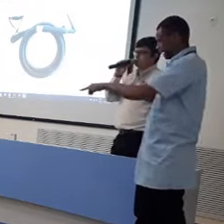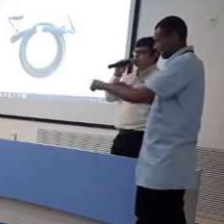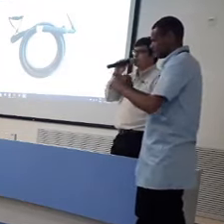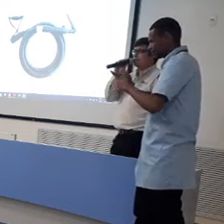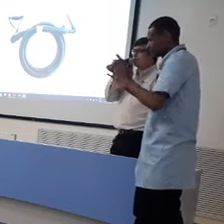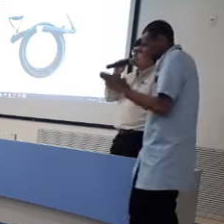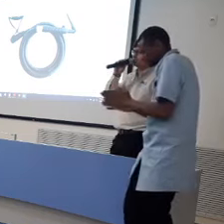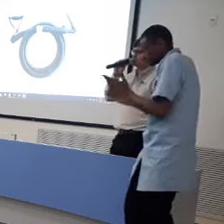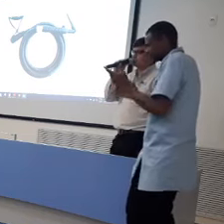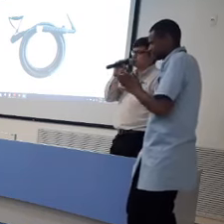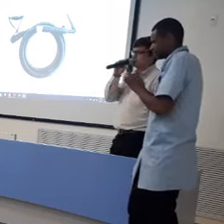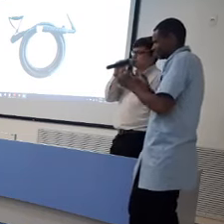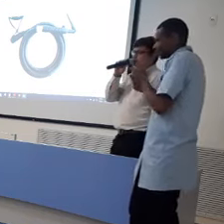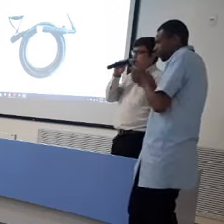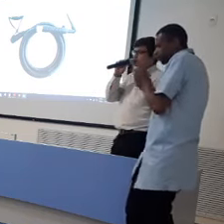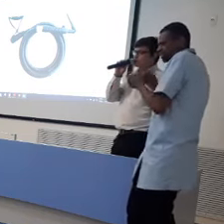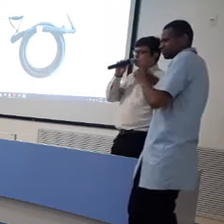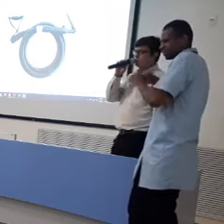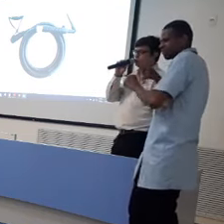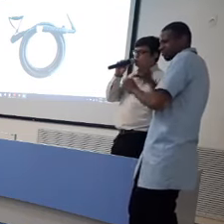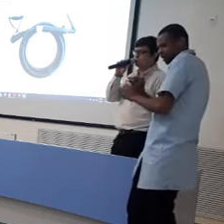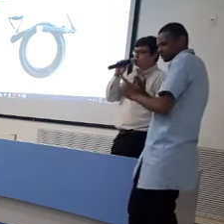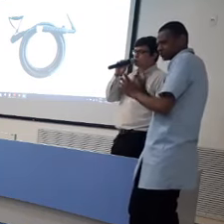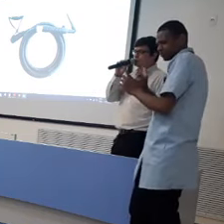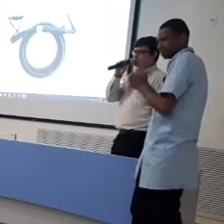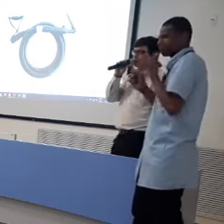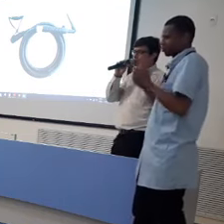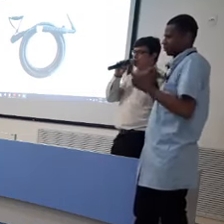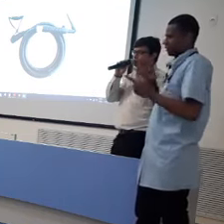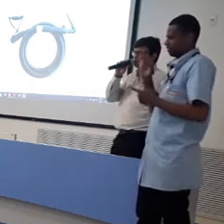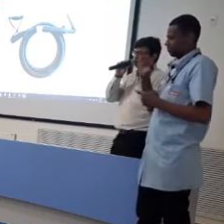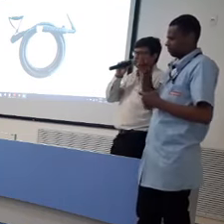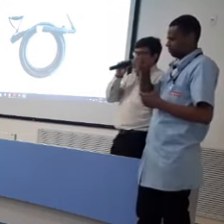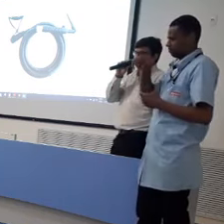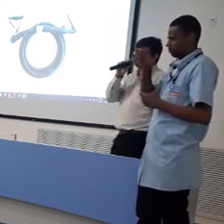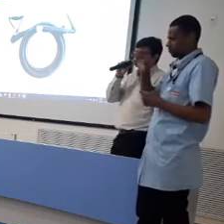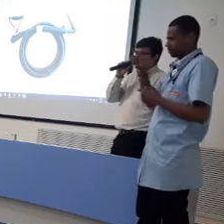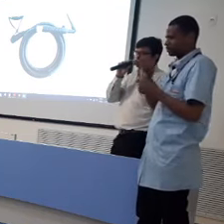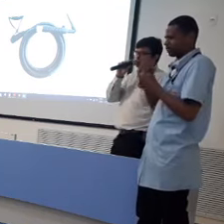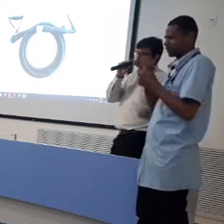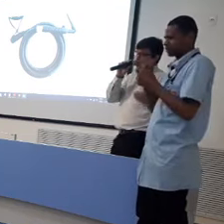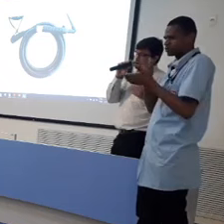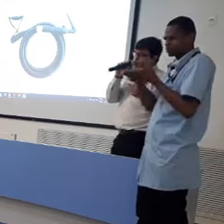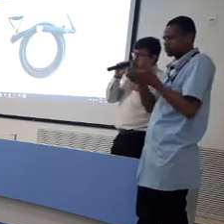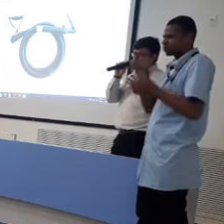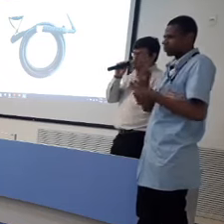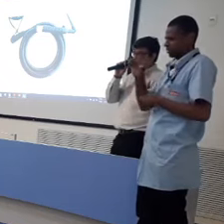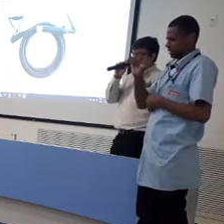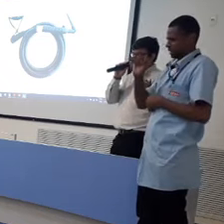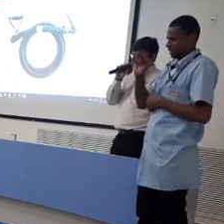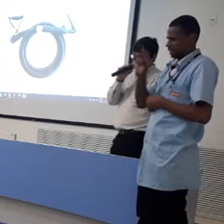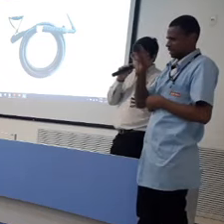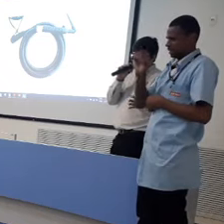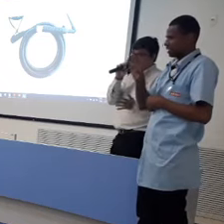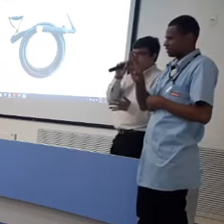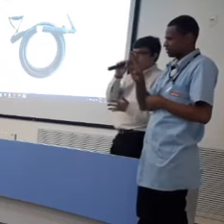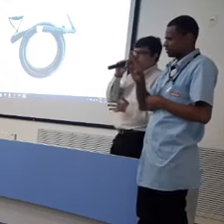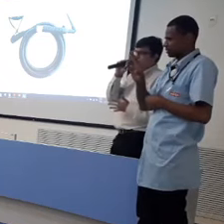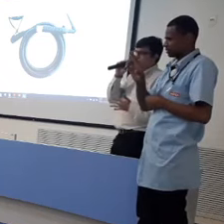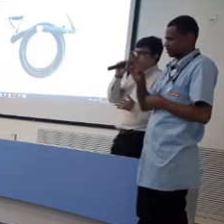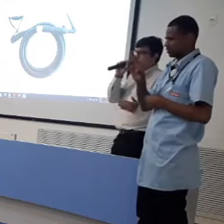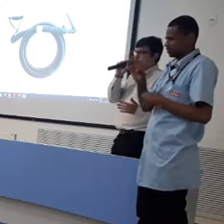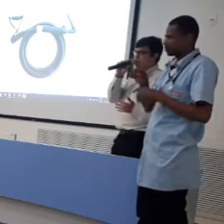para soldagem a laser. A gente tem muito pouco no Brasil ainda. A gente tem alguma coisa bem